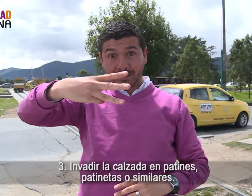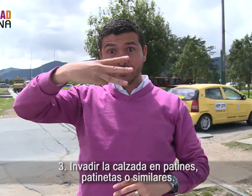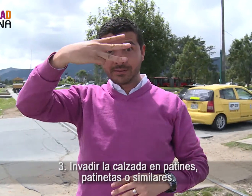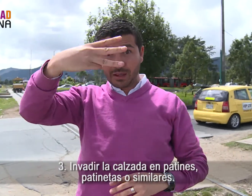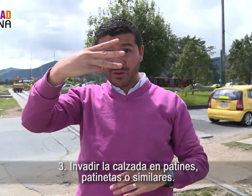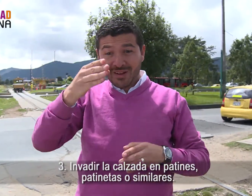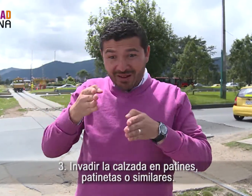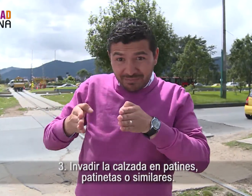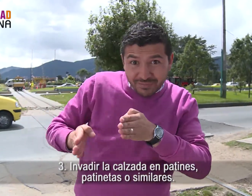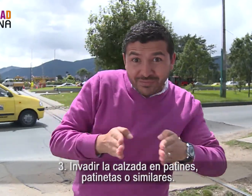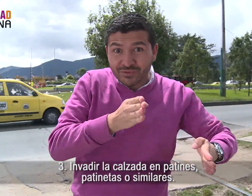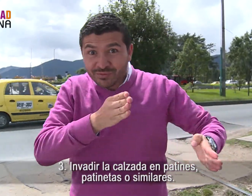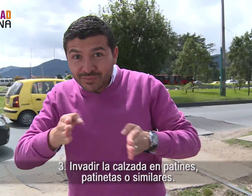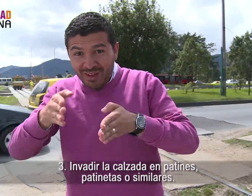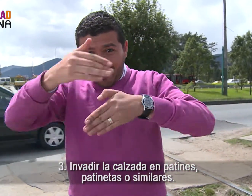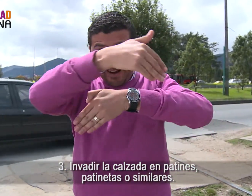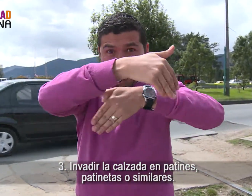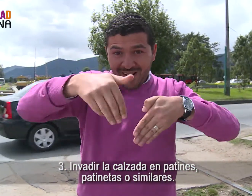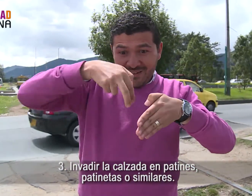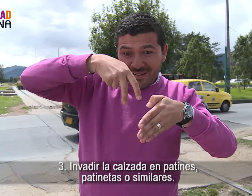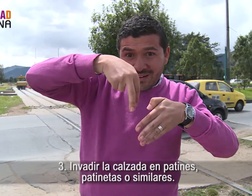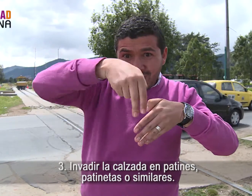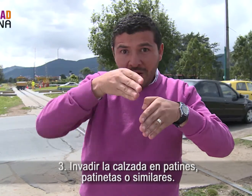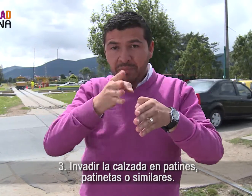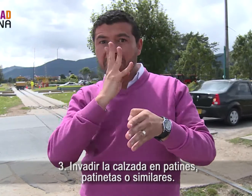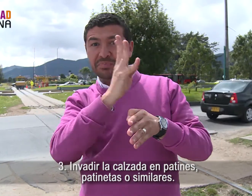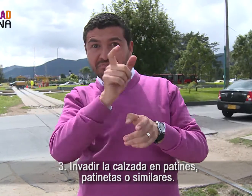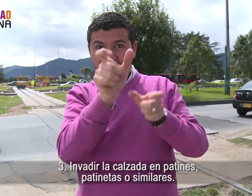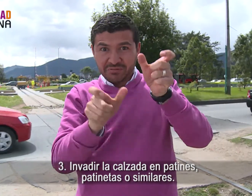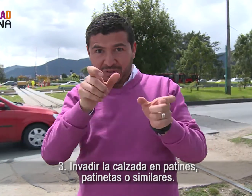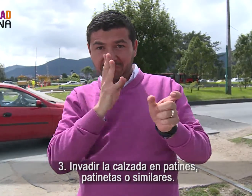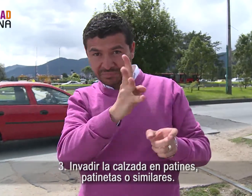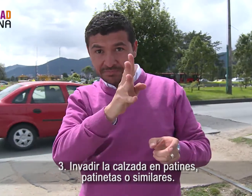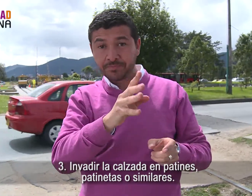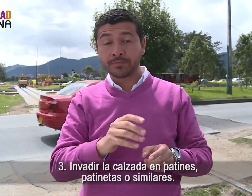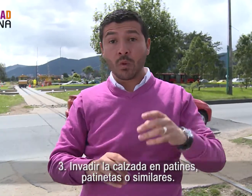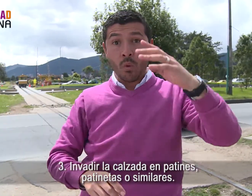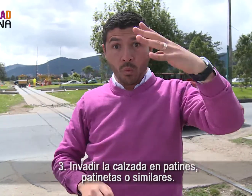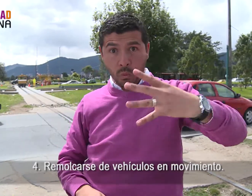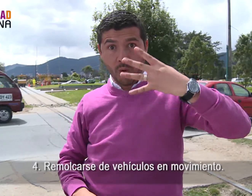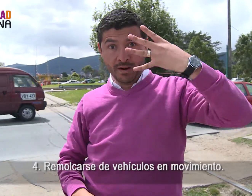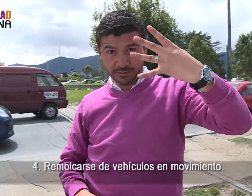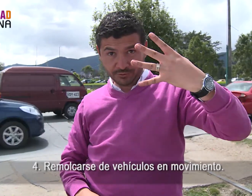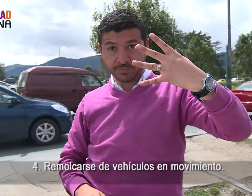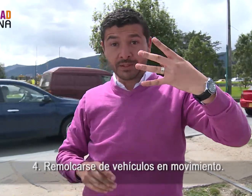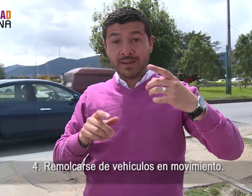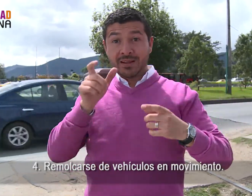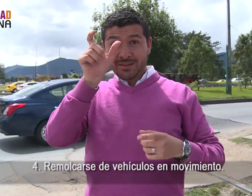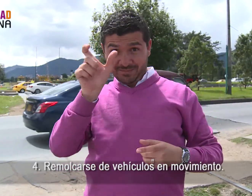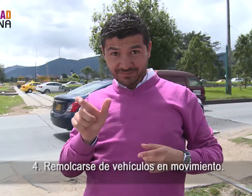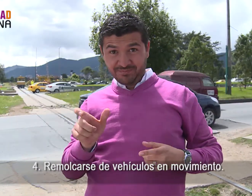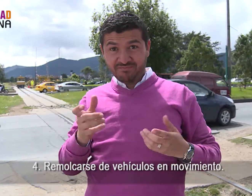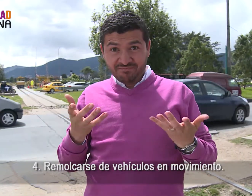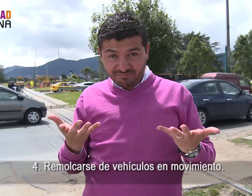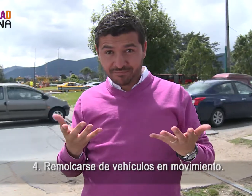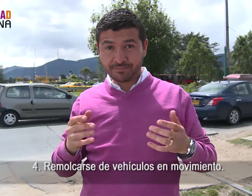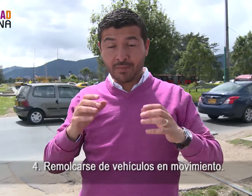Tercero, invadir la calzada en patines, patinetas o similares. Cuarto, remolcarse de vehículos